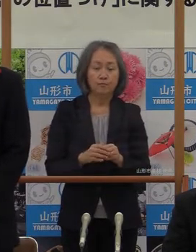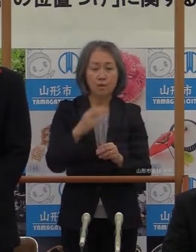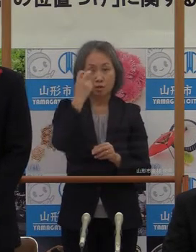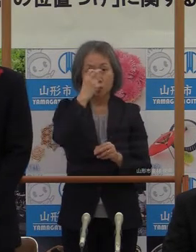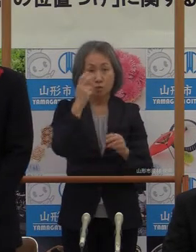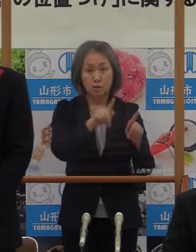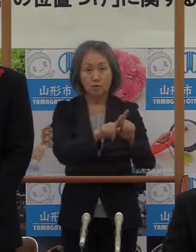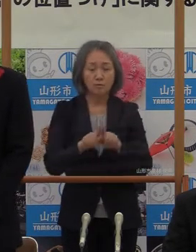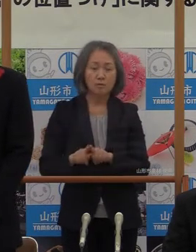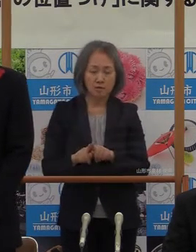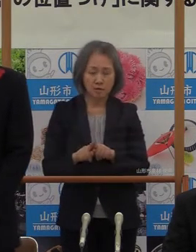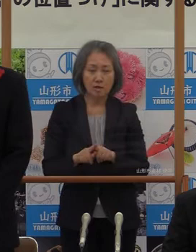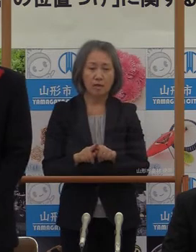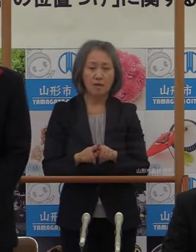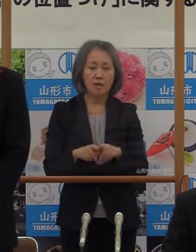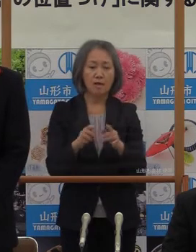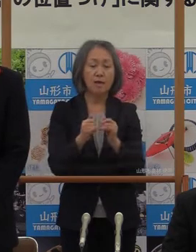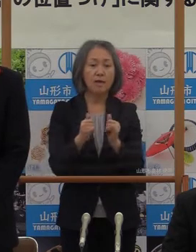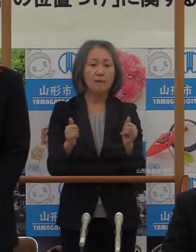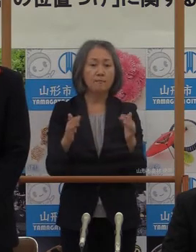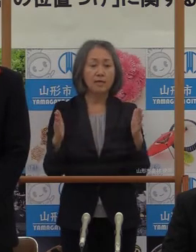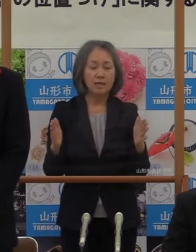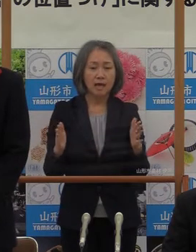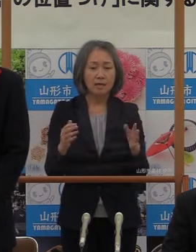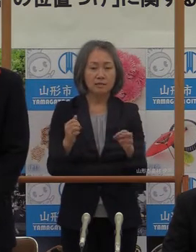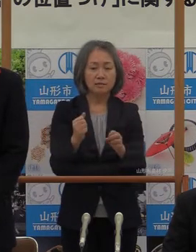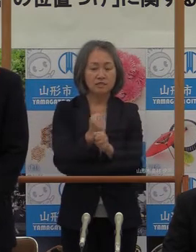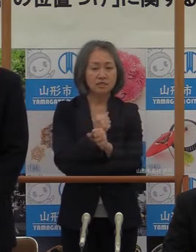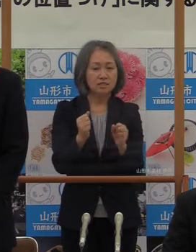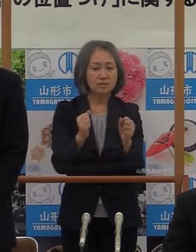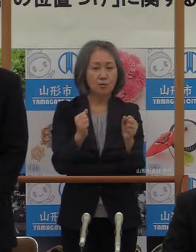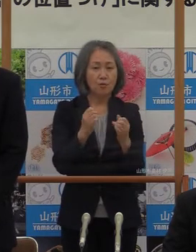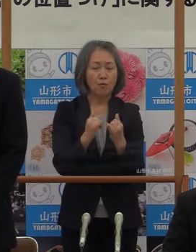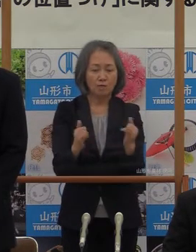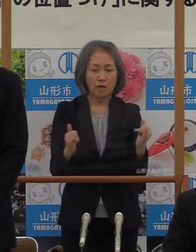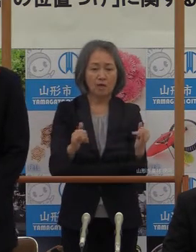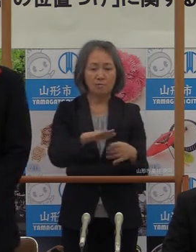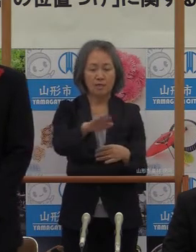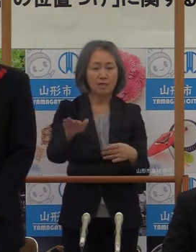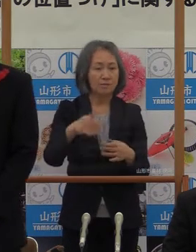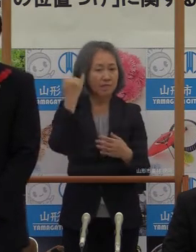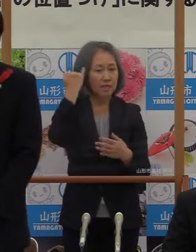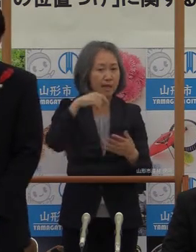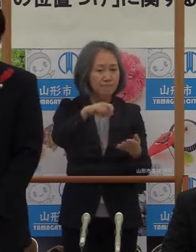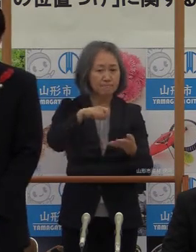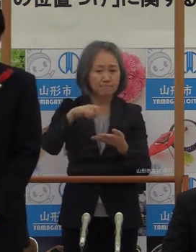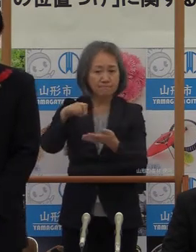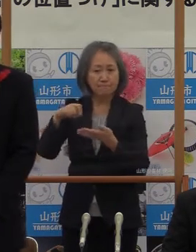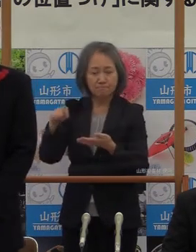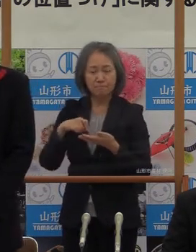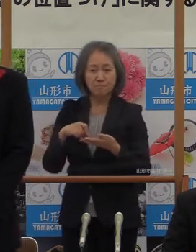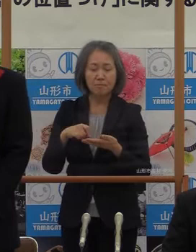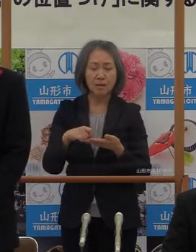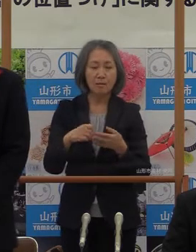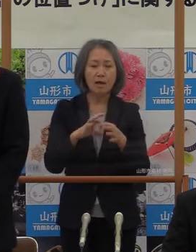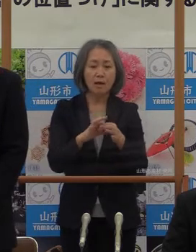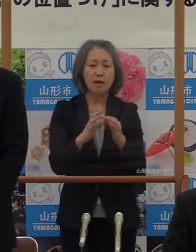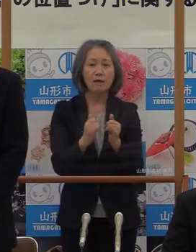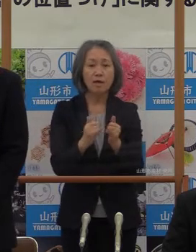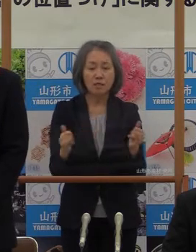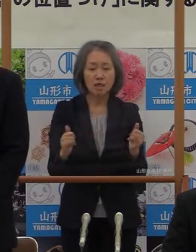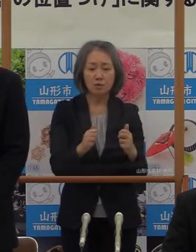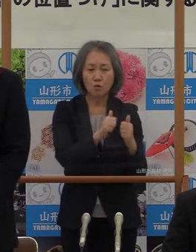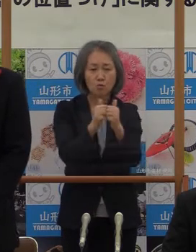広く民間事業者の皆様からさまざまな意見や提案をいただくとともに関係者との協議を行い